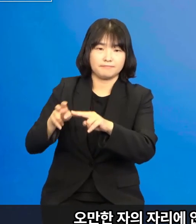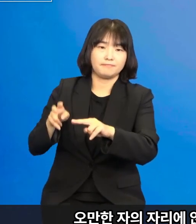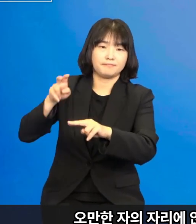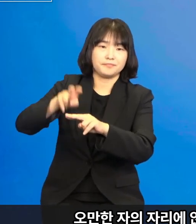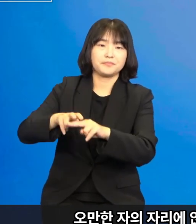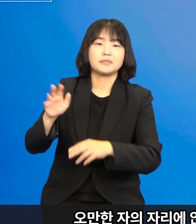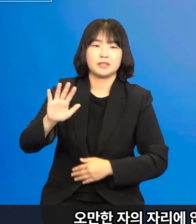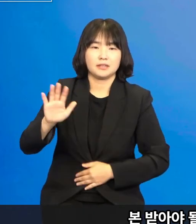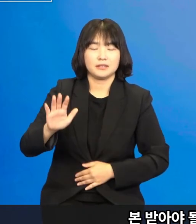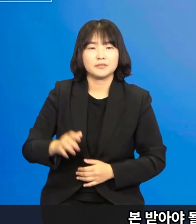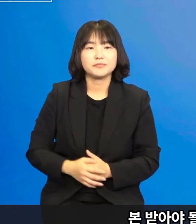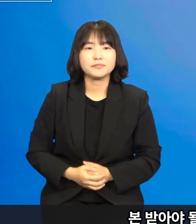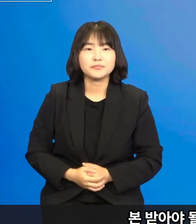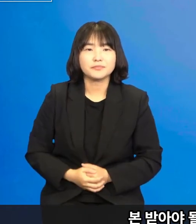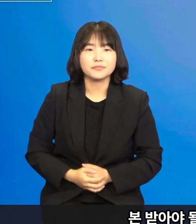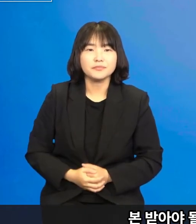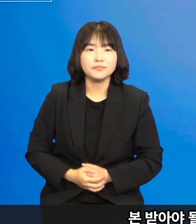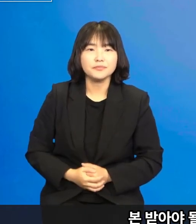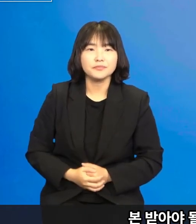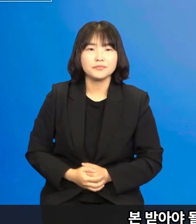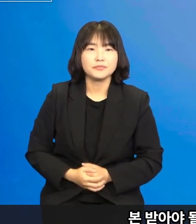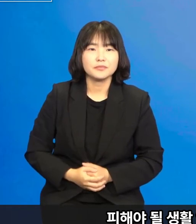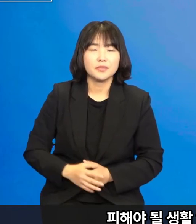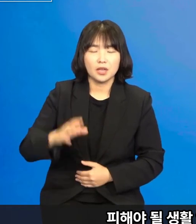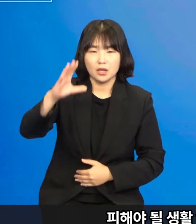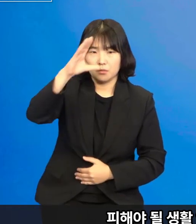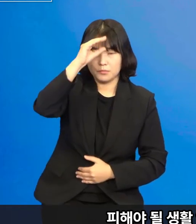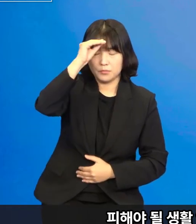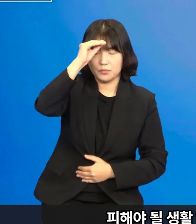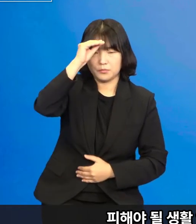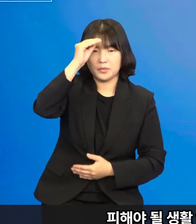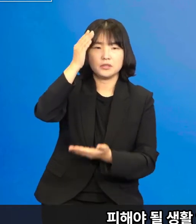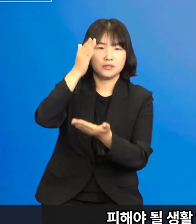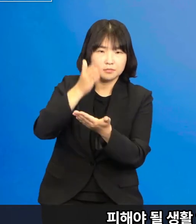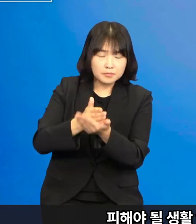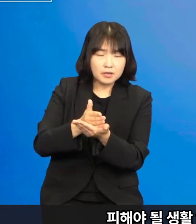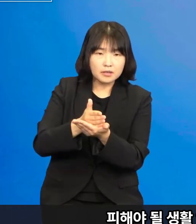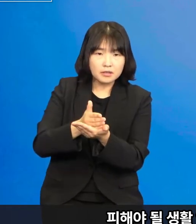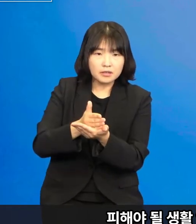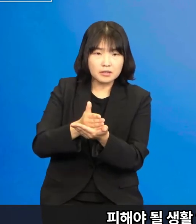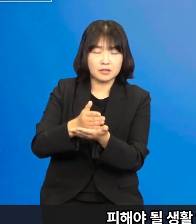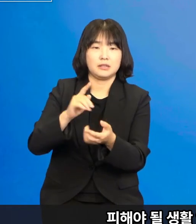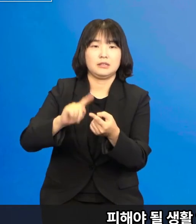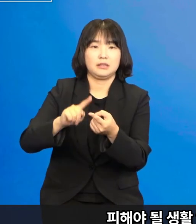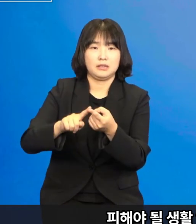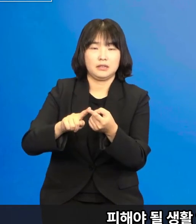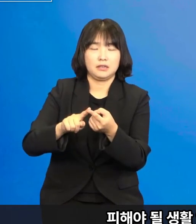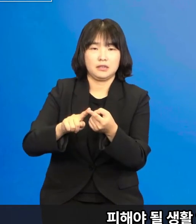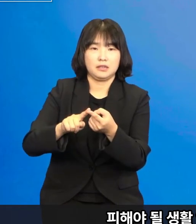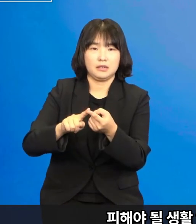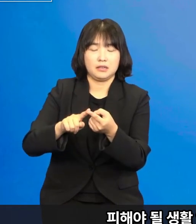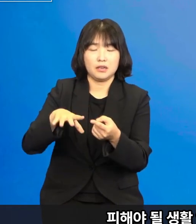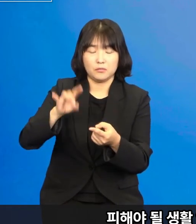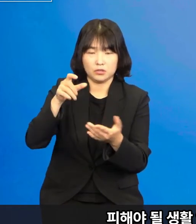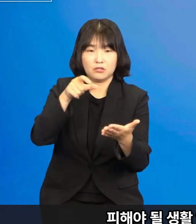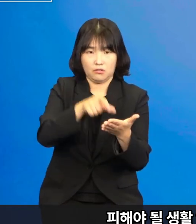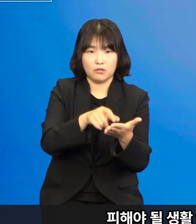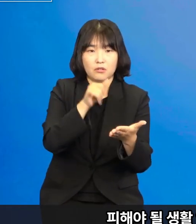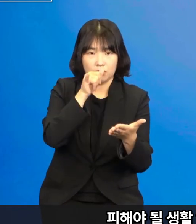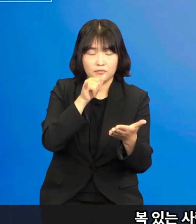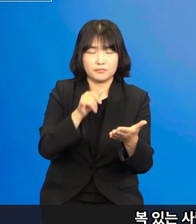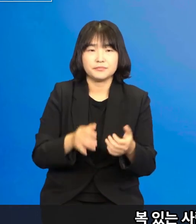아니한다라고 말씀합니다. 본받아야 될 생활 양식이 아니라 피해야 될 생활 양식을 먼저 말하고